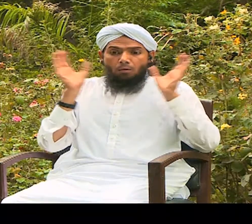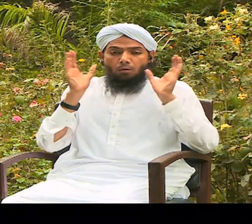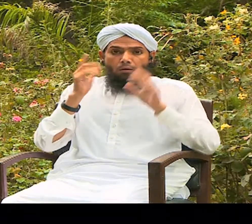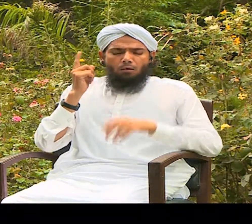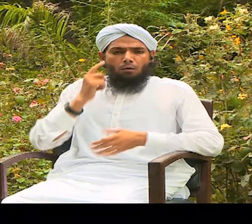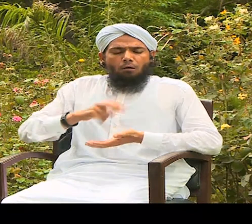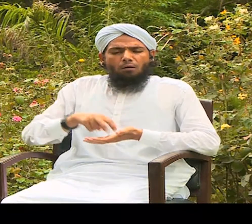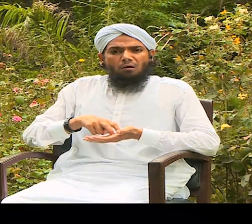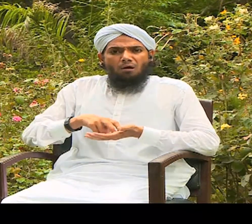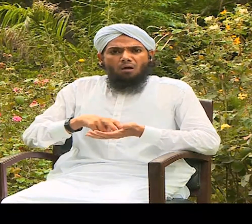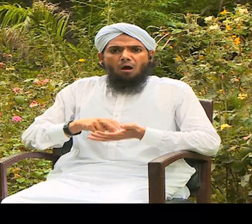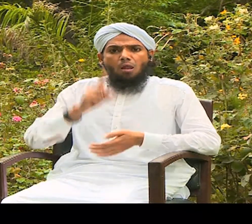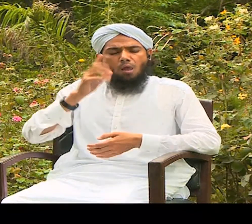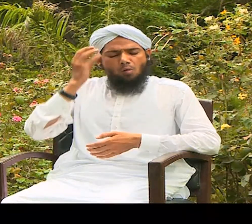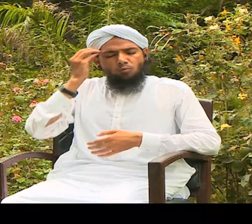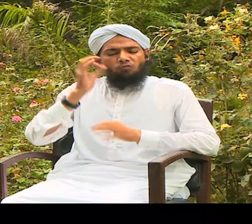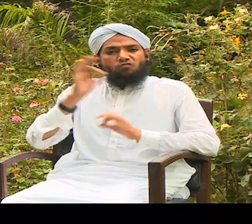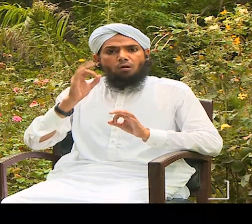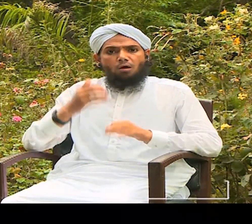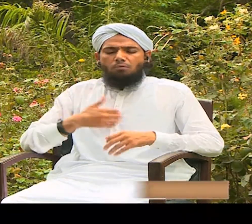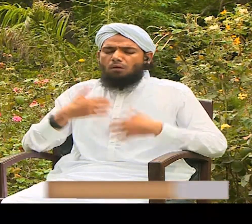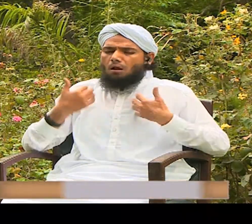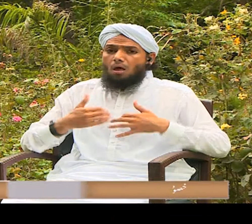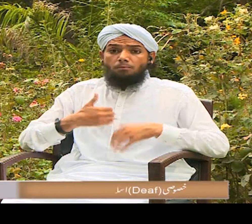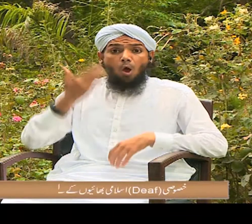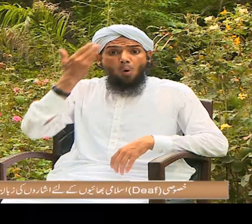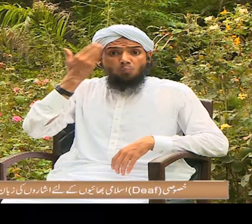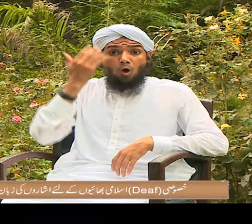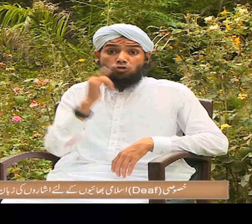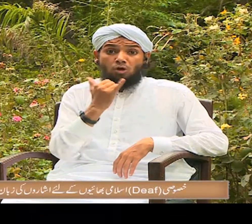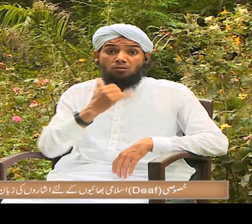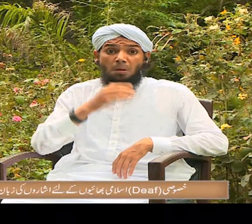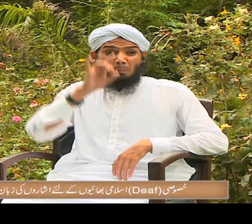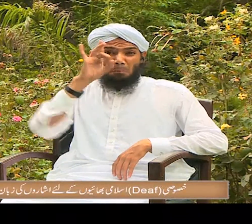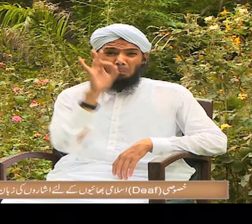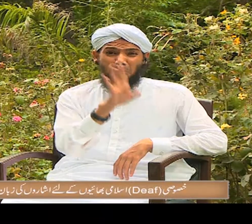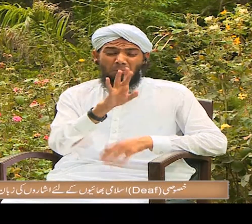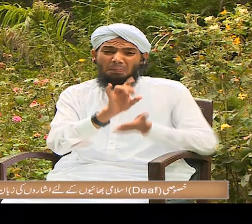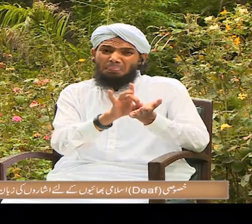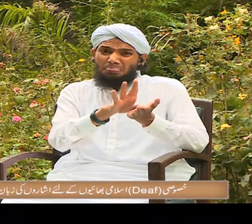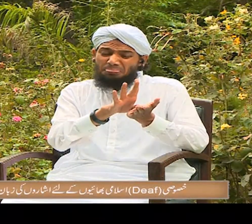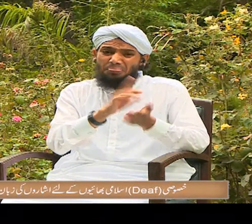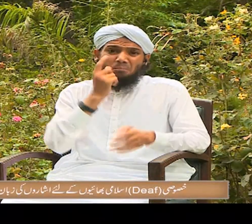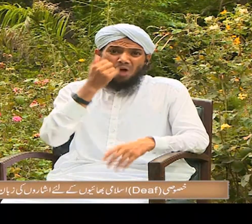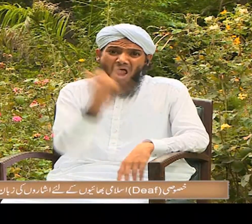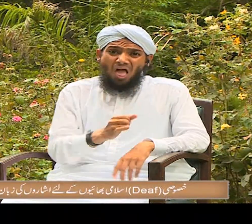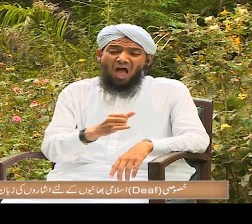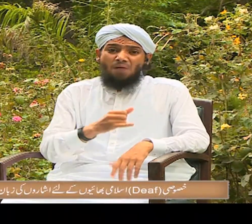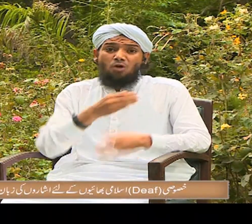جو حالت ہوئی اس سے اللہ پاک ہی بہتر جانتا ہے۔ میں نے یہ گمان کر لیا کہ وہ ناپسندیدہ شخص شاید میں ہی